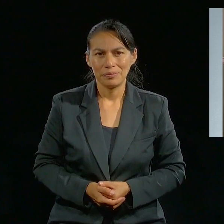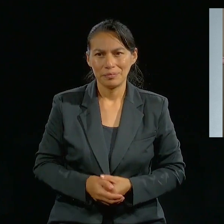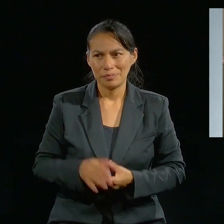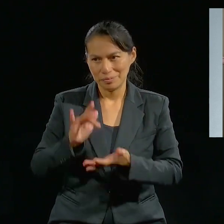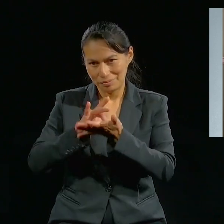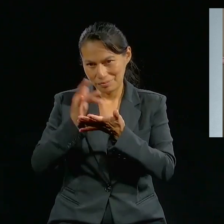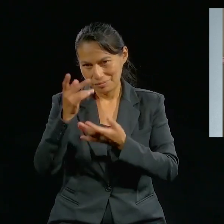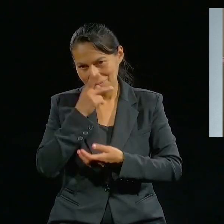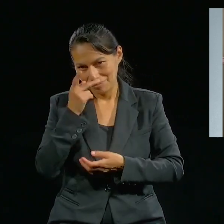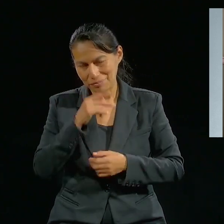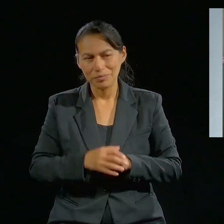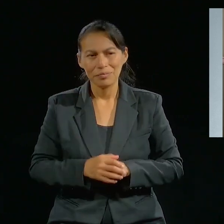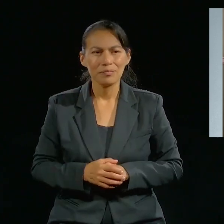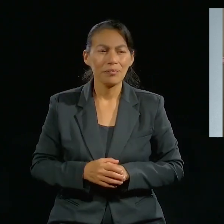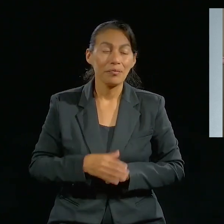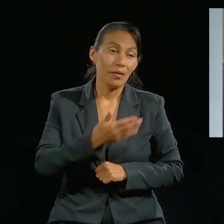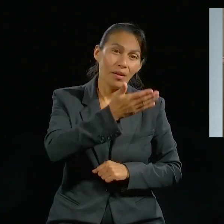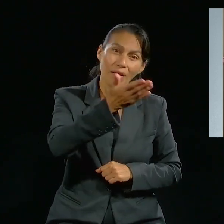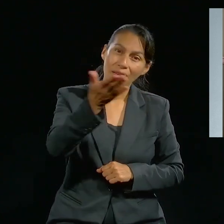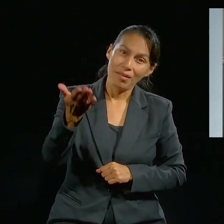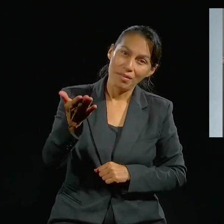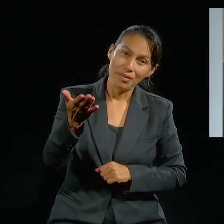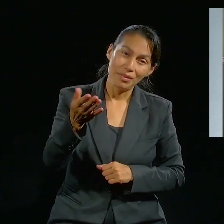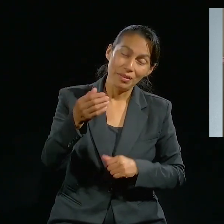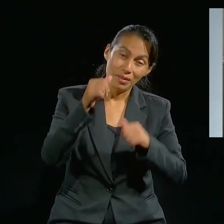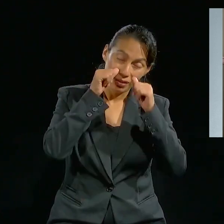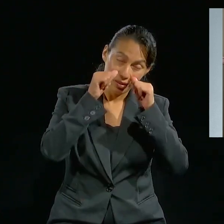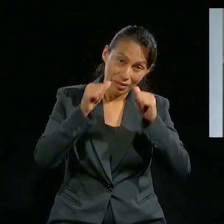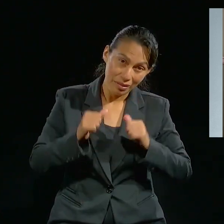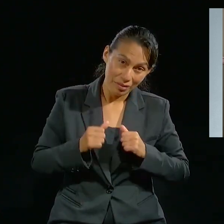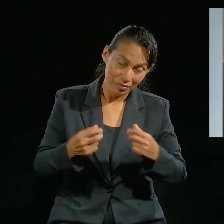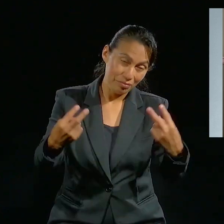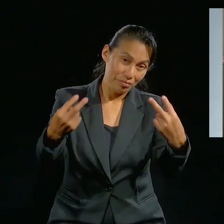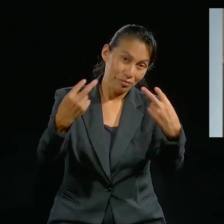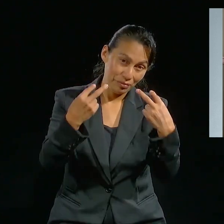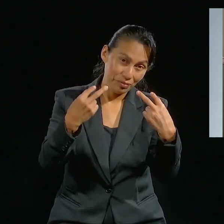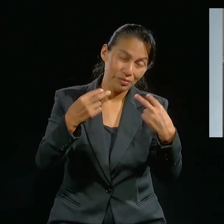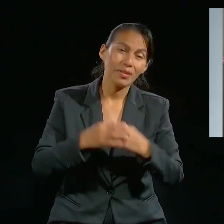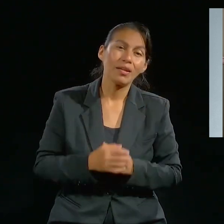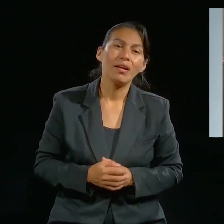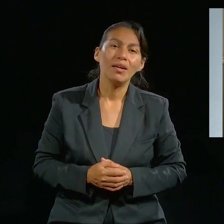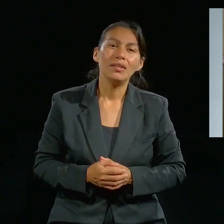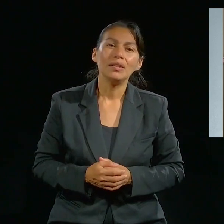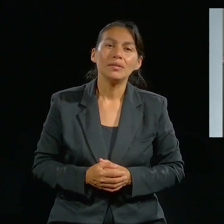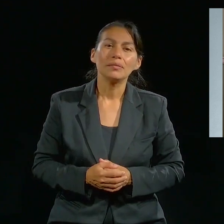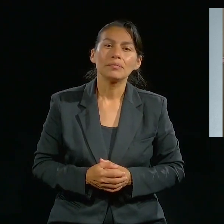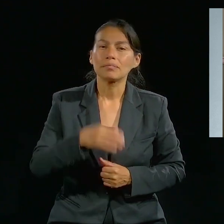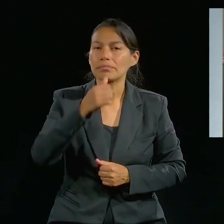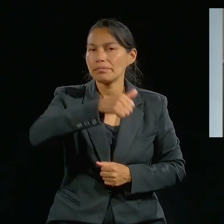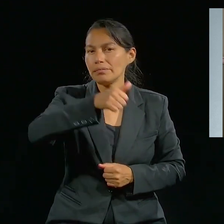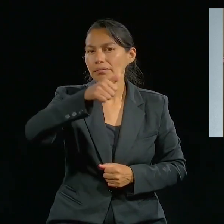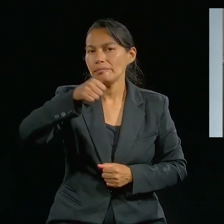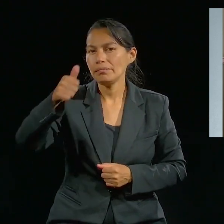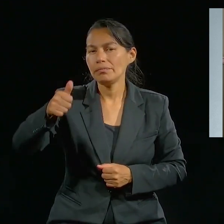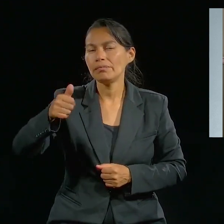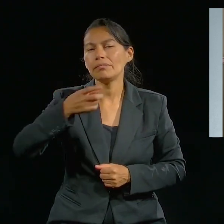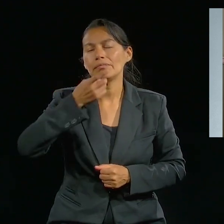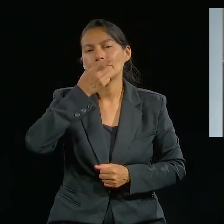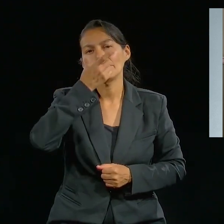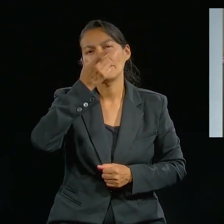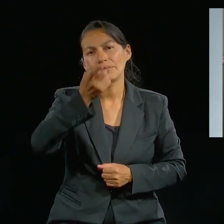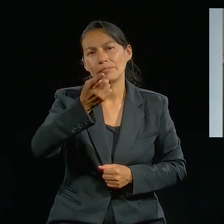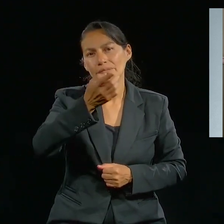y a todos los que nos escuchan y ven queremos decirle a cada uno de ellos